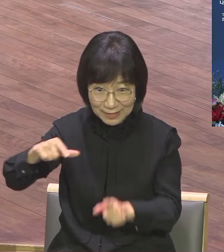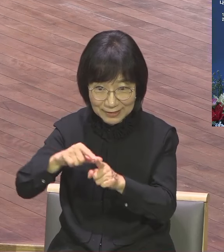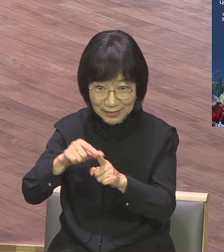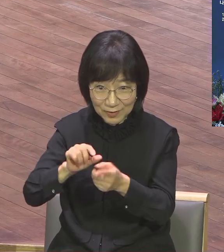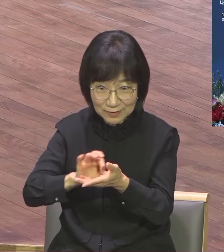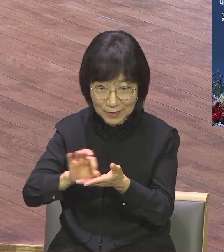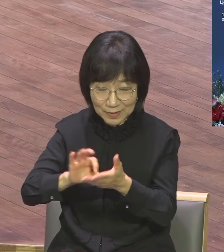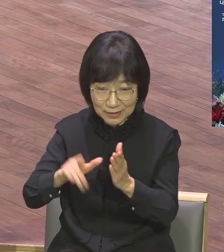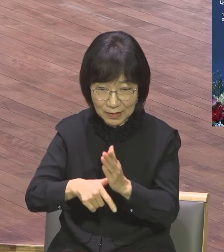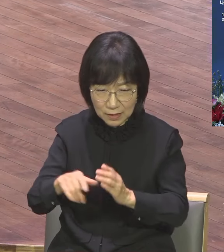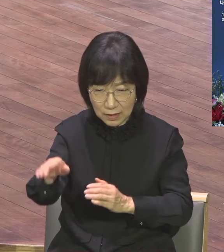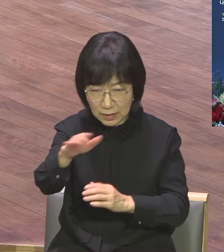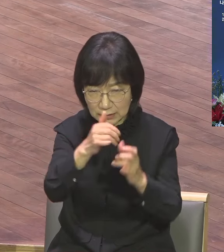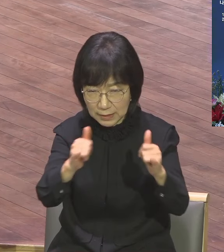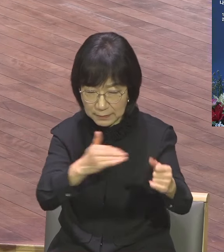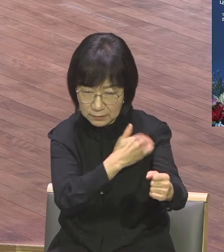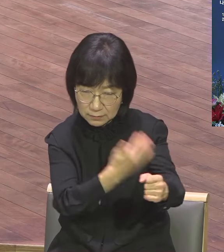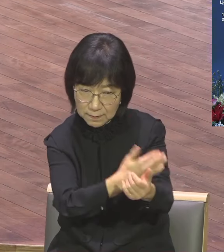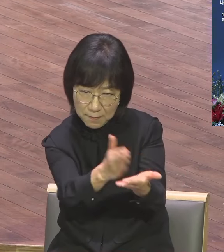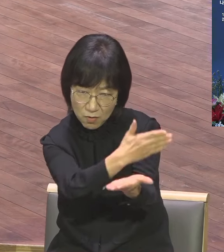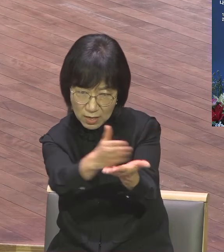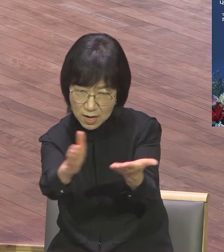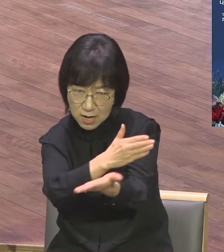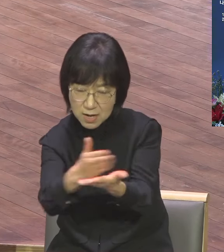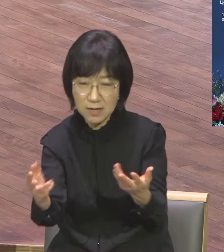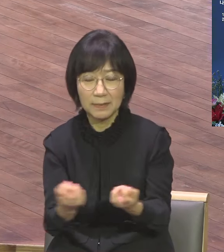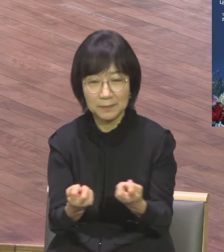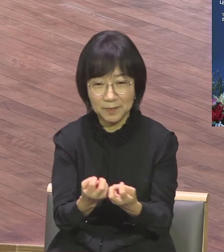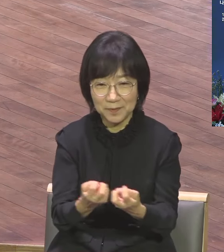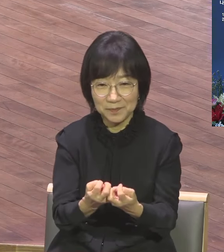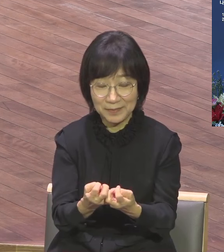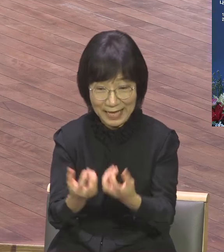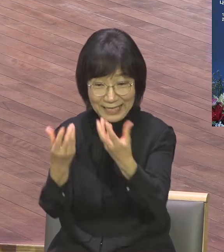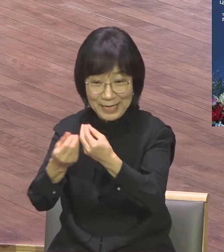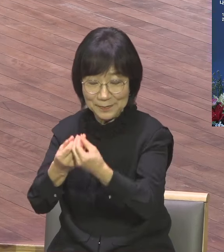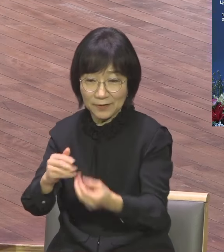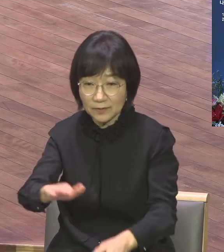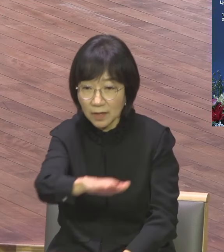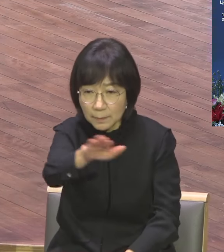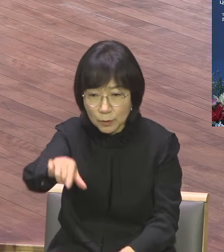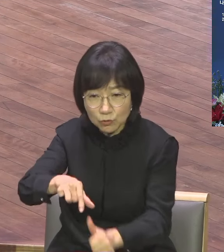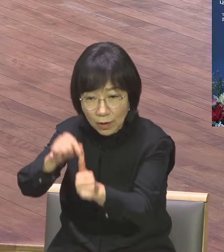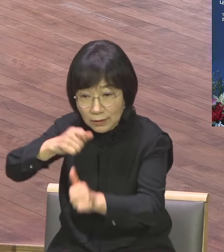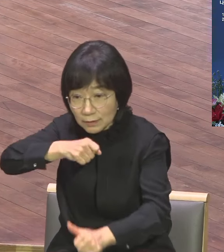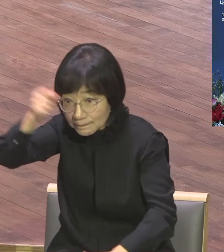그 기준이 될 만큼 중요하죠. 우리가 구원받은 하나님 자녀인지 아닌지